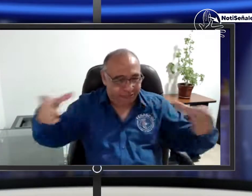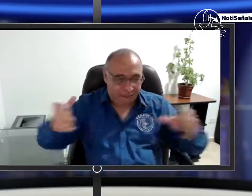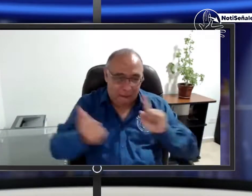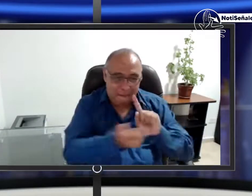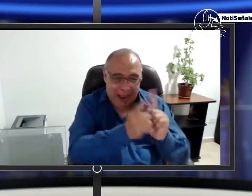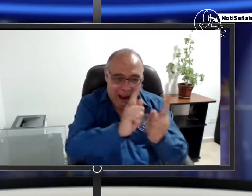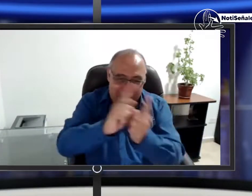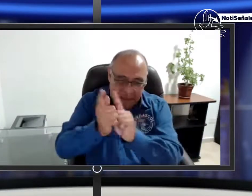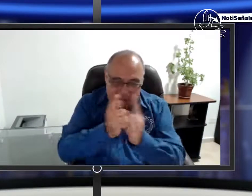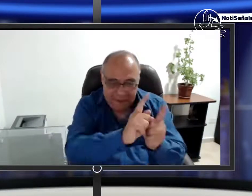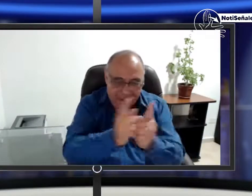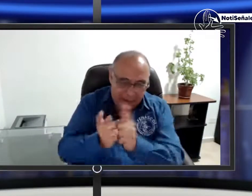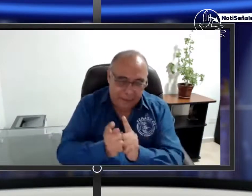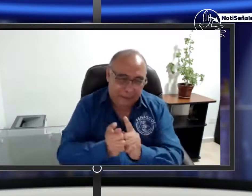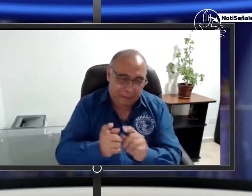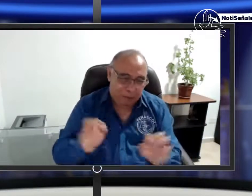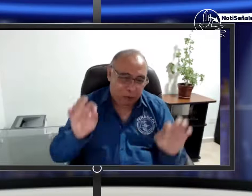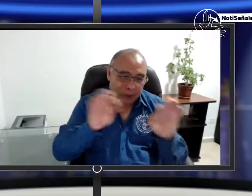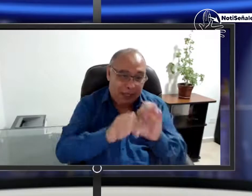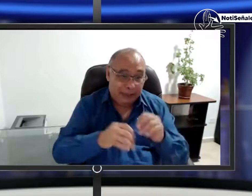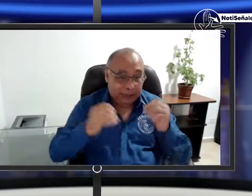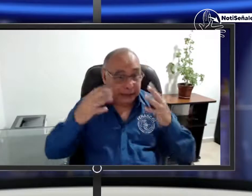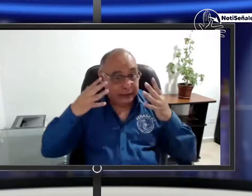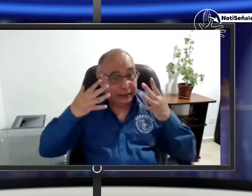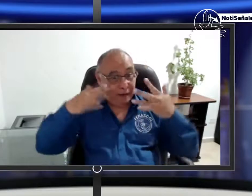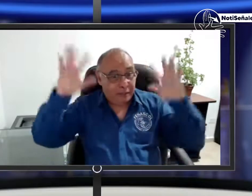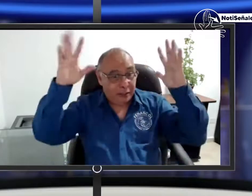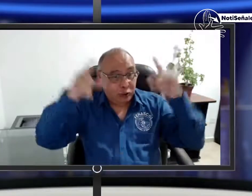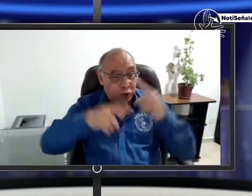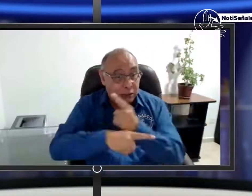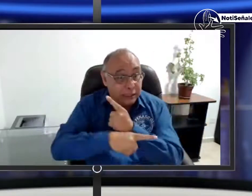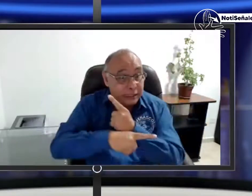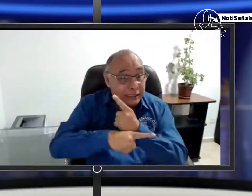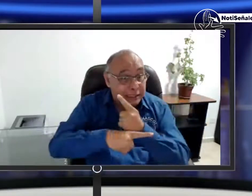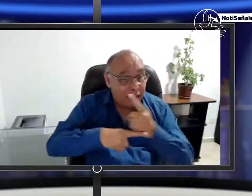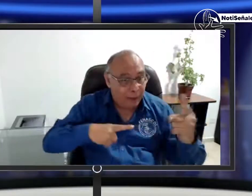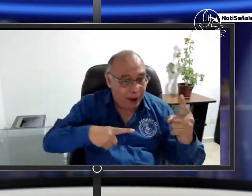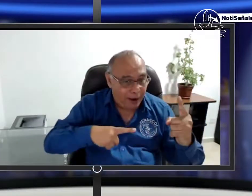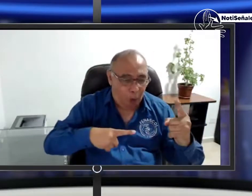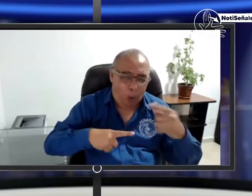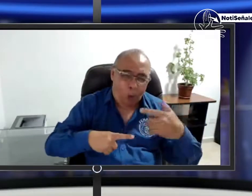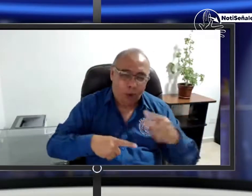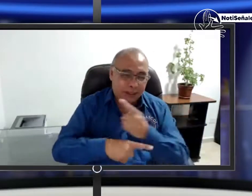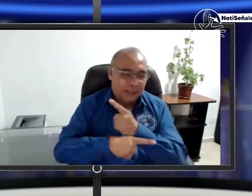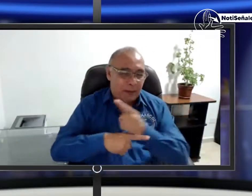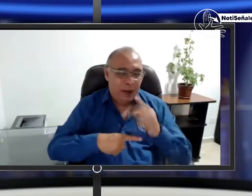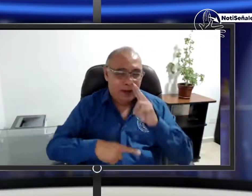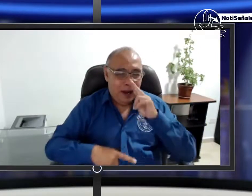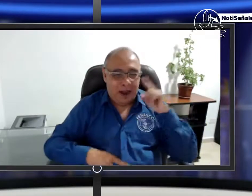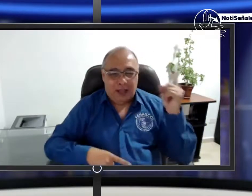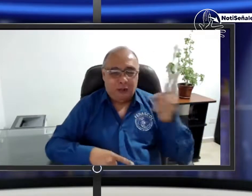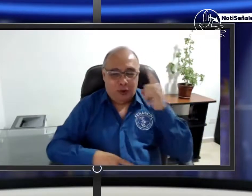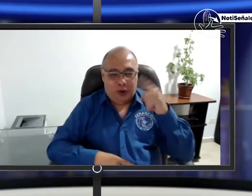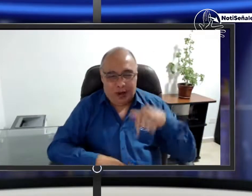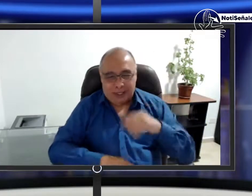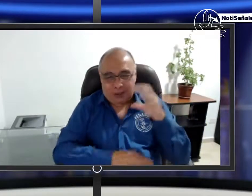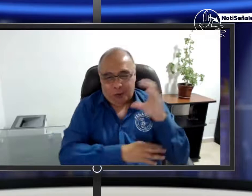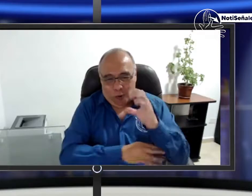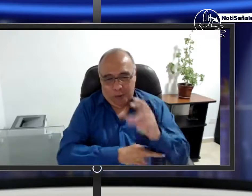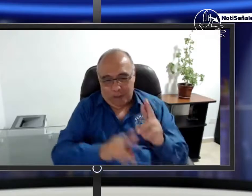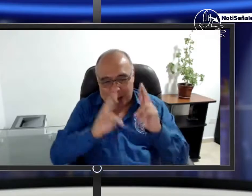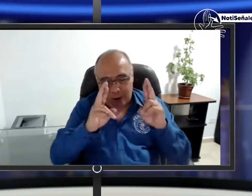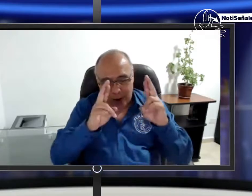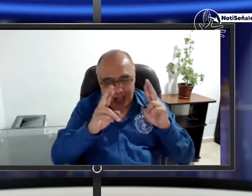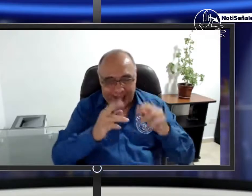ansiosos así como paula yo también lo estoy ojalá que nos podamos encontrar bastantes personas allí pensando por supuesto en la